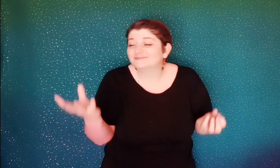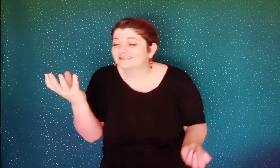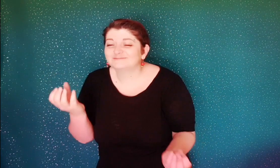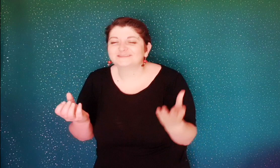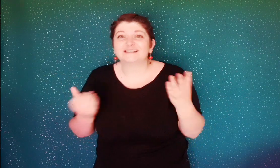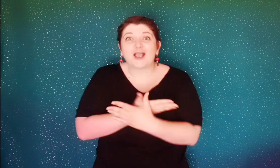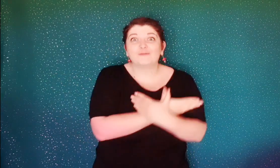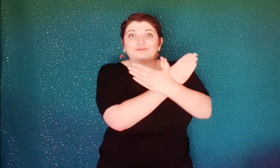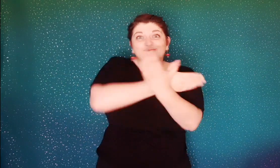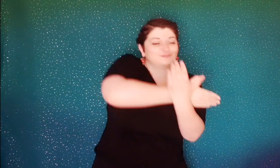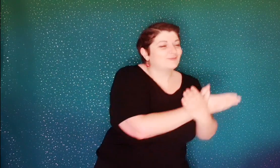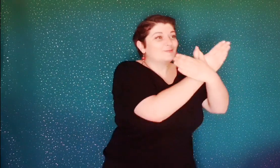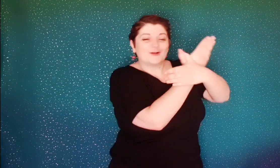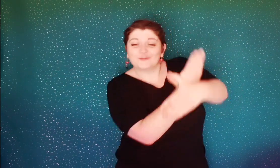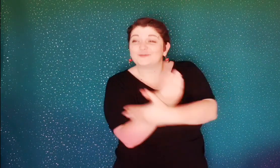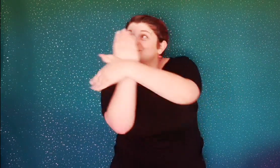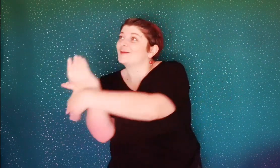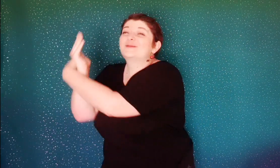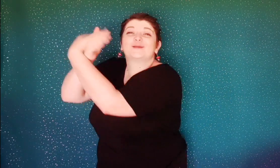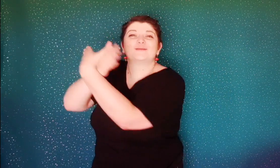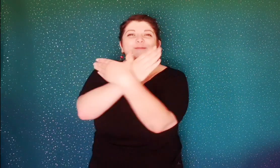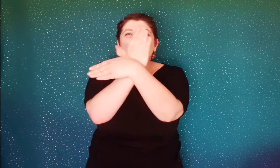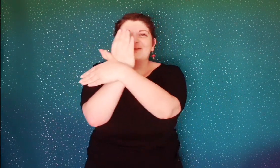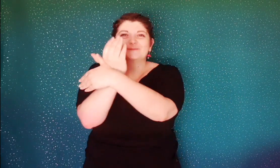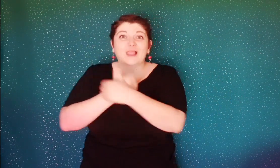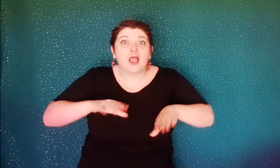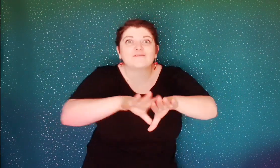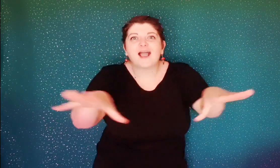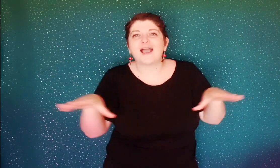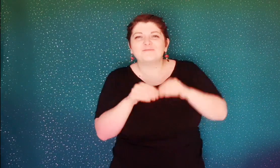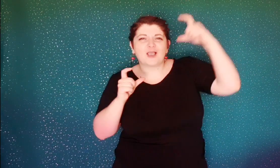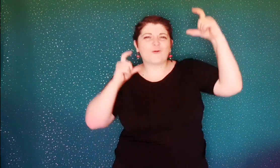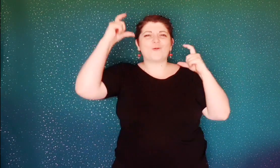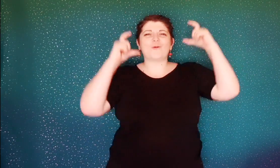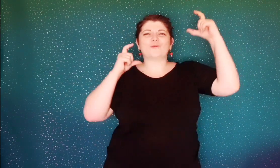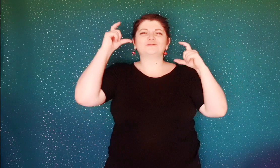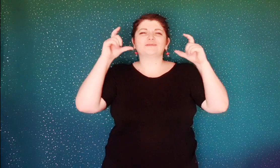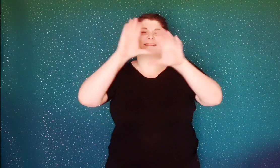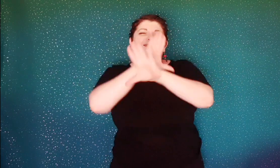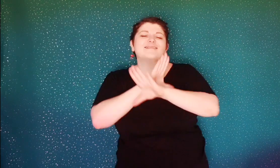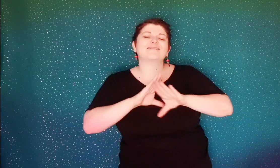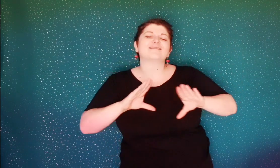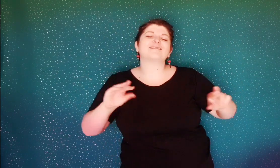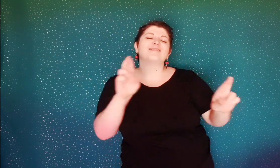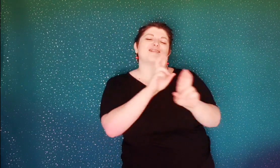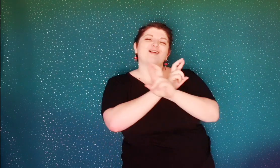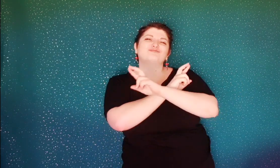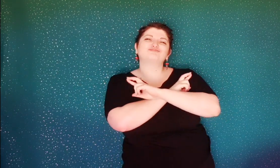poussent, les papillons virevoltent de ci de là, et la famille ours passe un délicieux moment dans